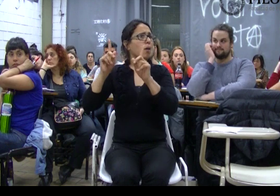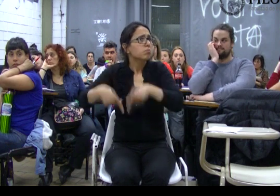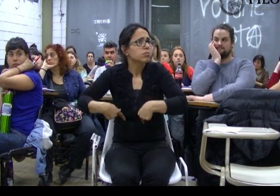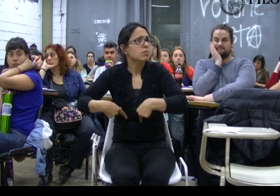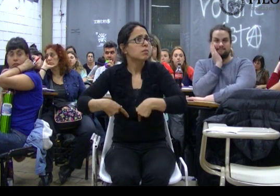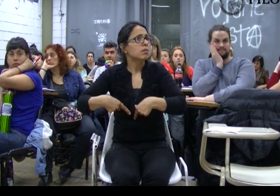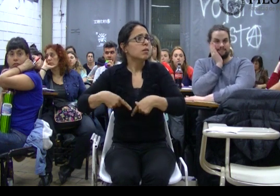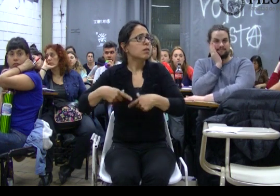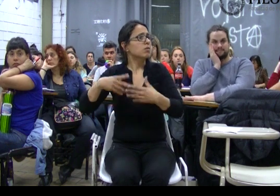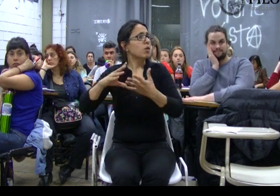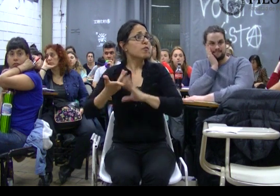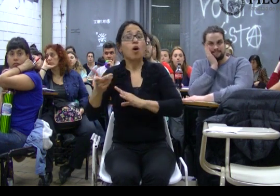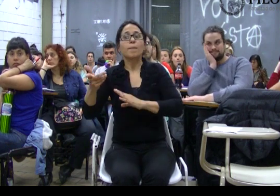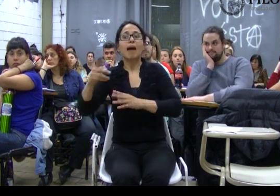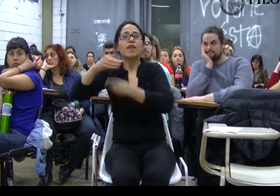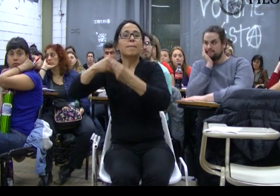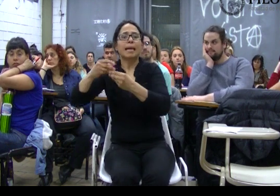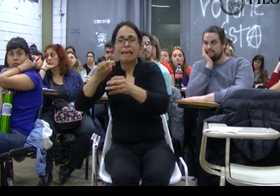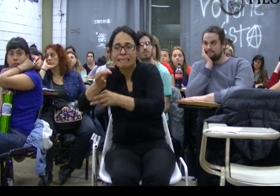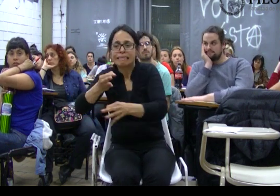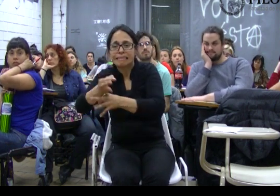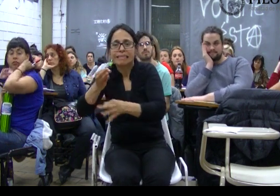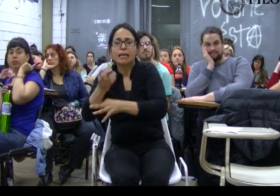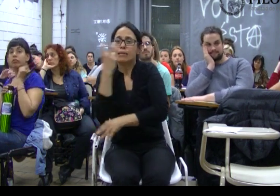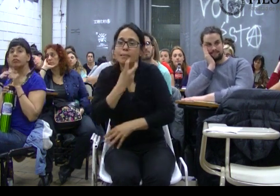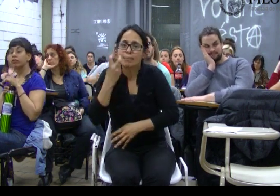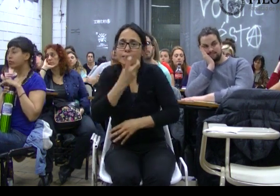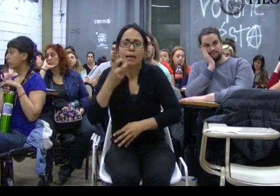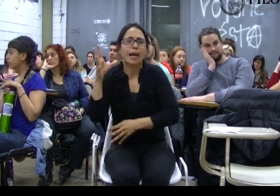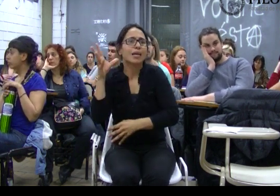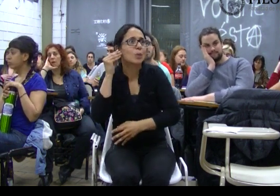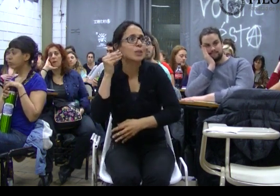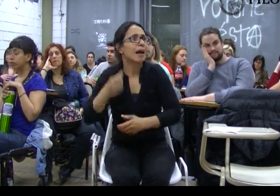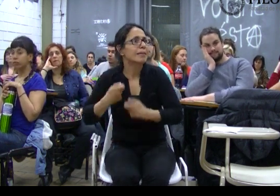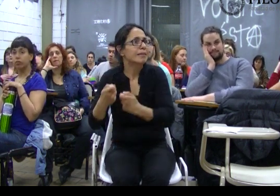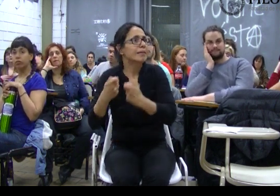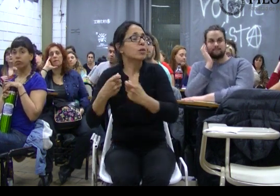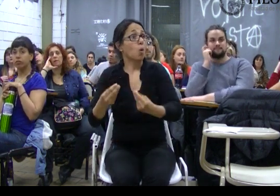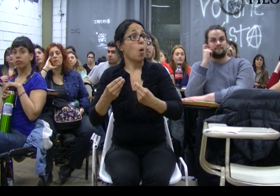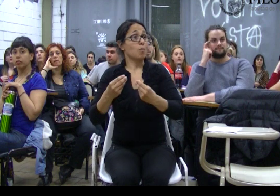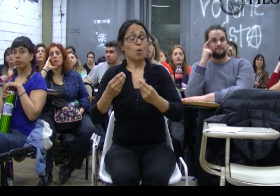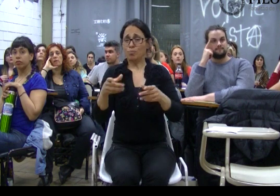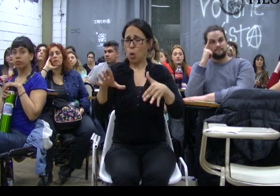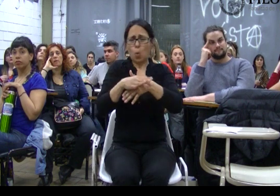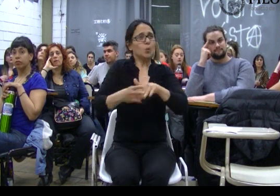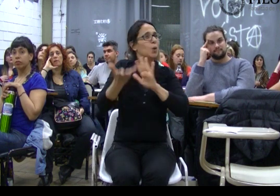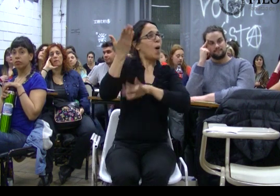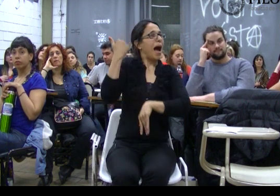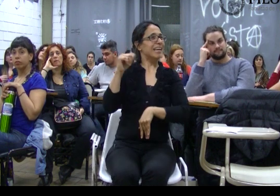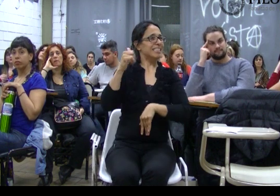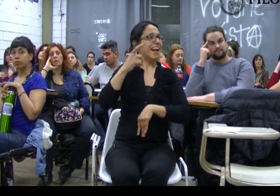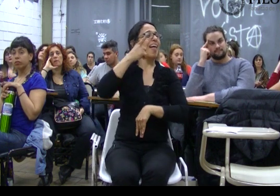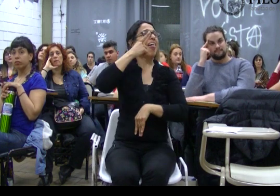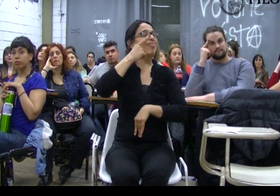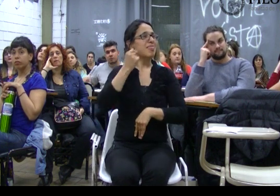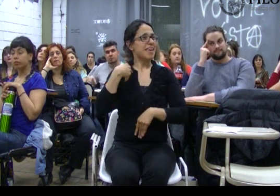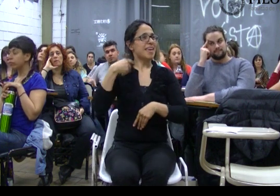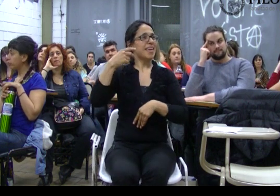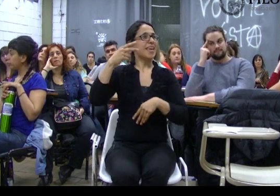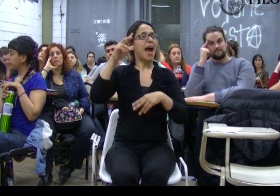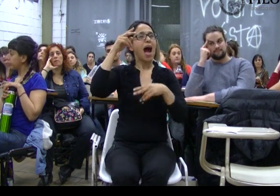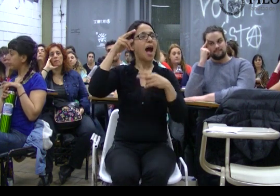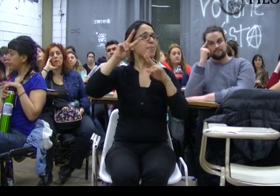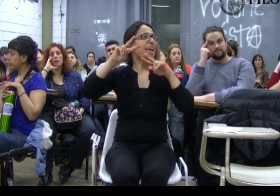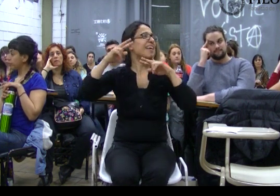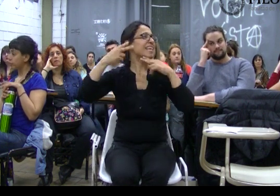hablar y a escuchar. Ayer mismo, por el Día Internacional de las Lenguas de Señas, ayer fue el Día Internacional